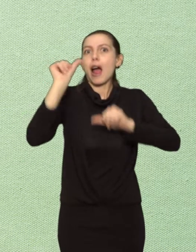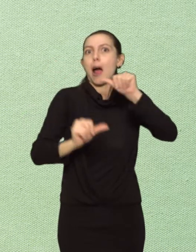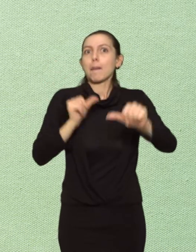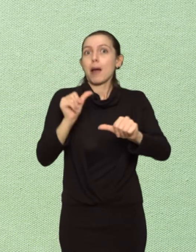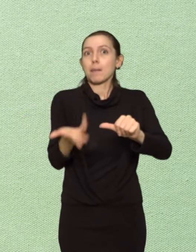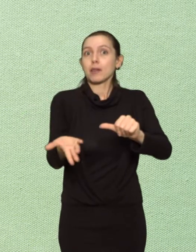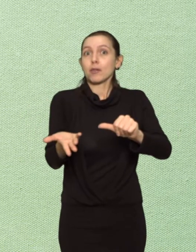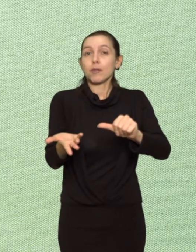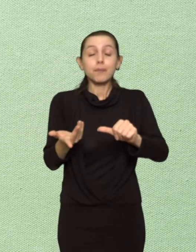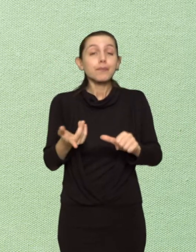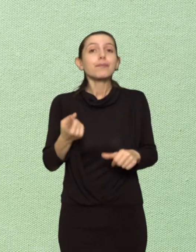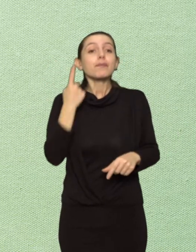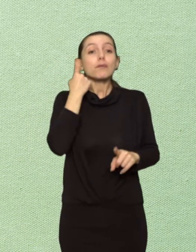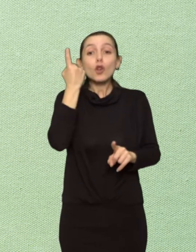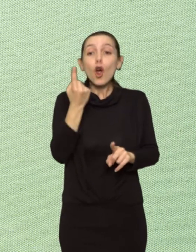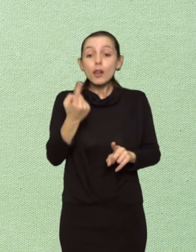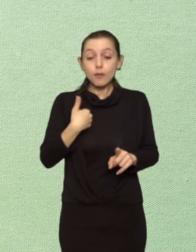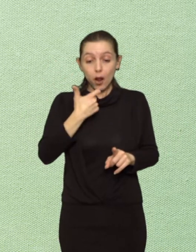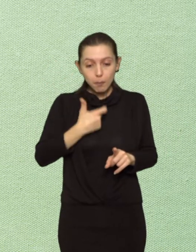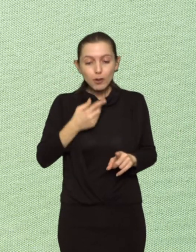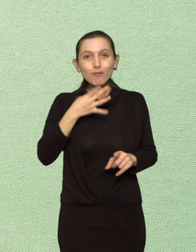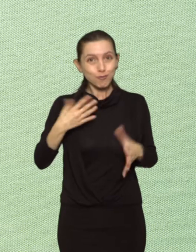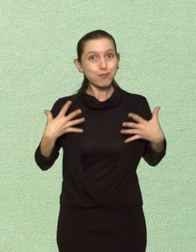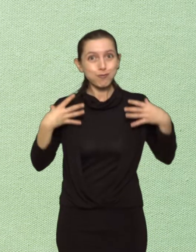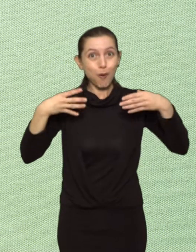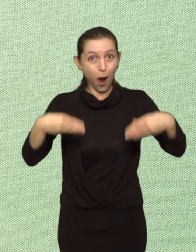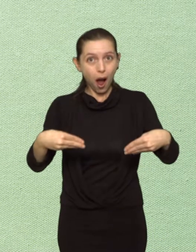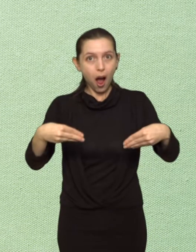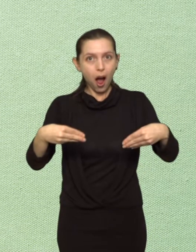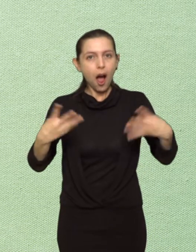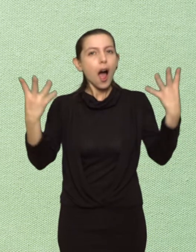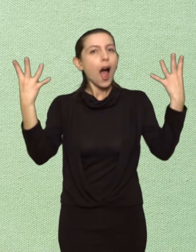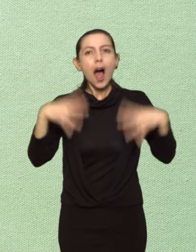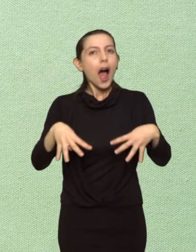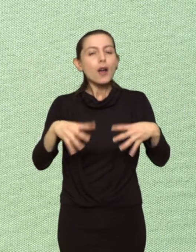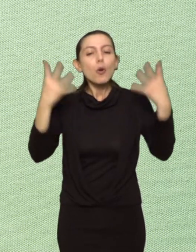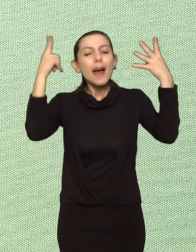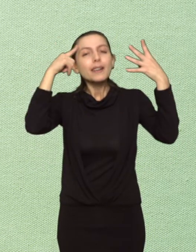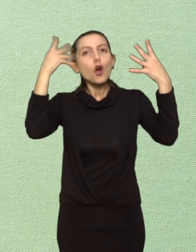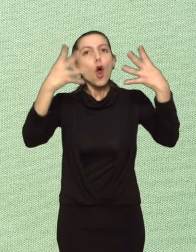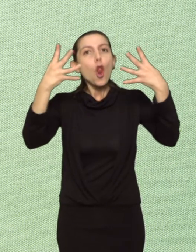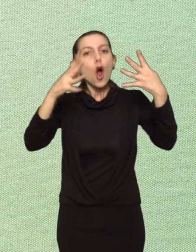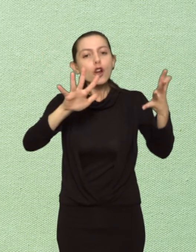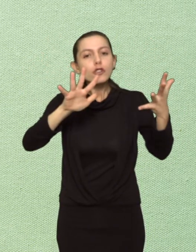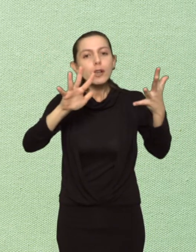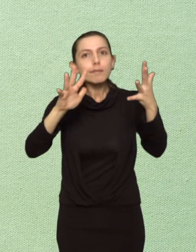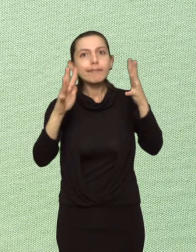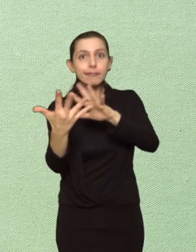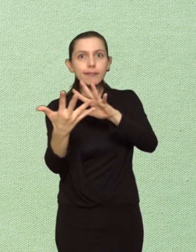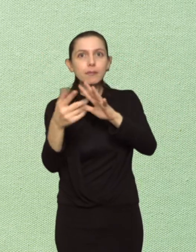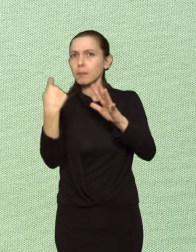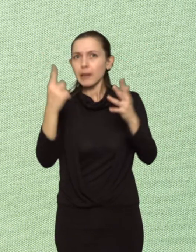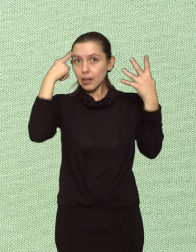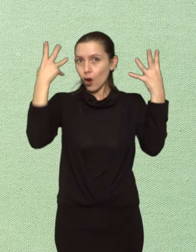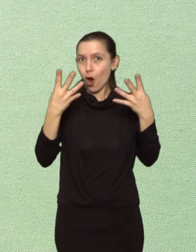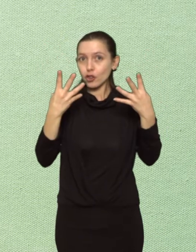una persona può partecipare, inizia a cambiare proprio la logica. E la logica è proprio questa.